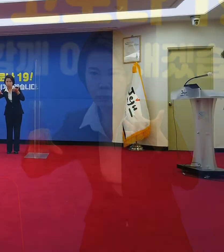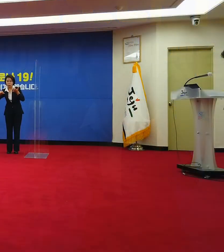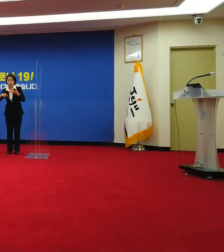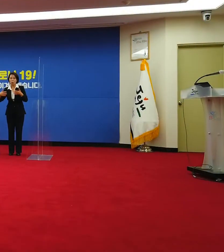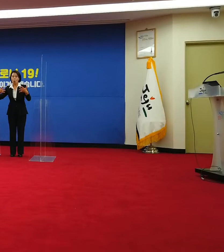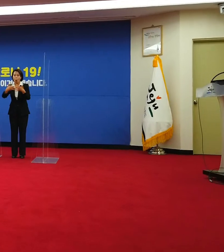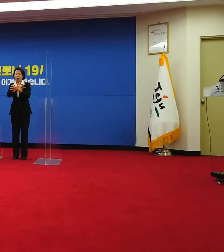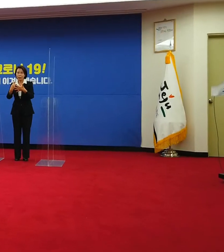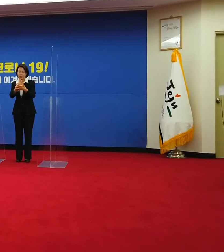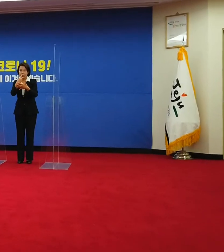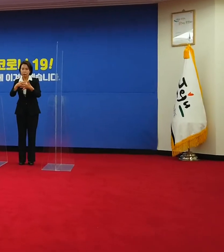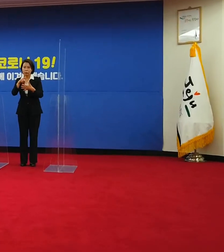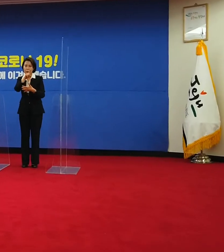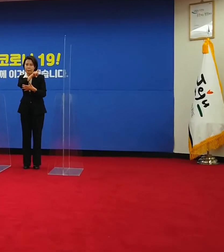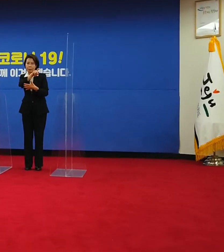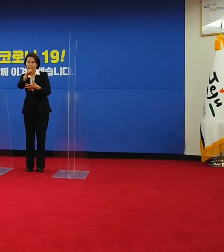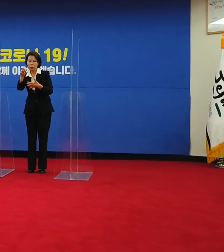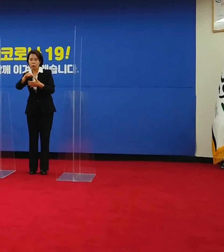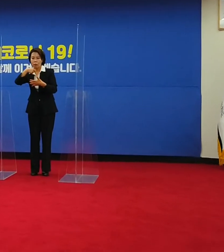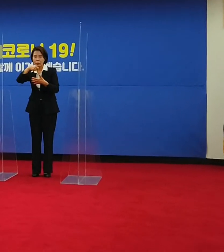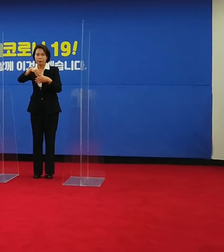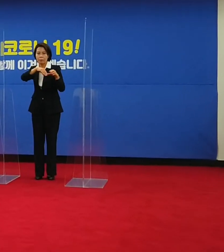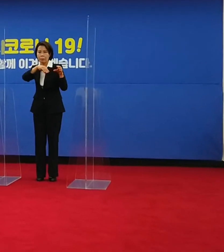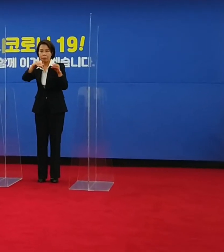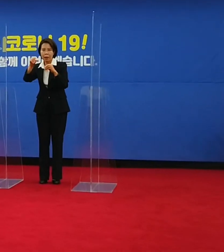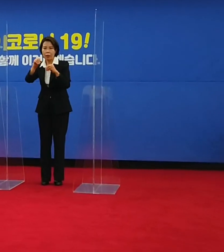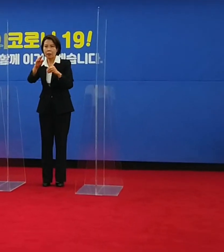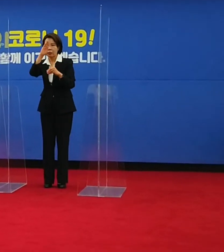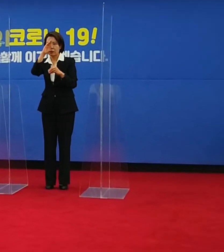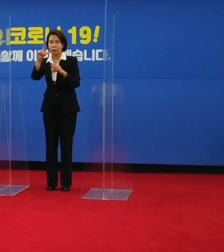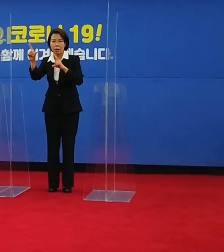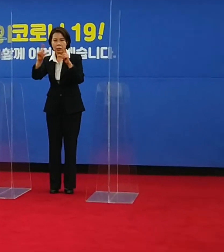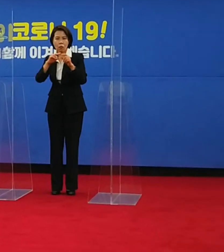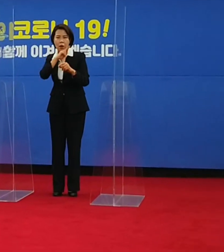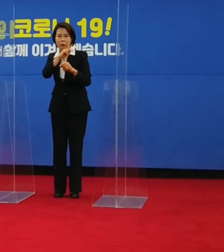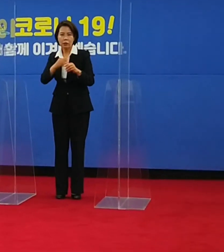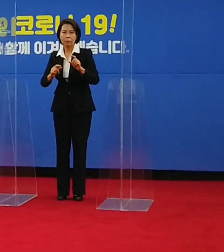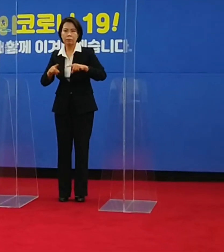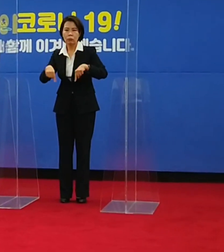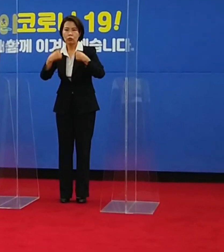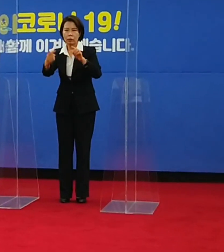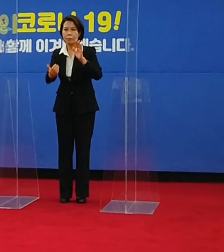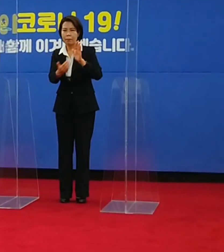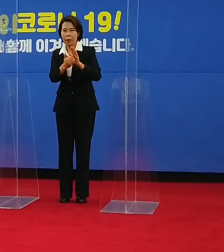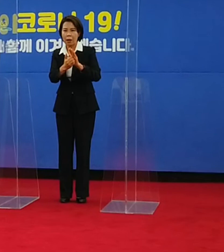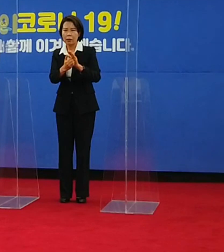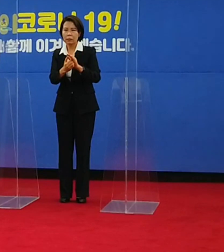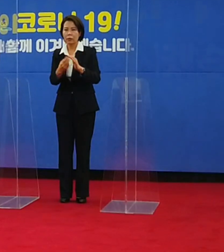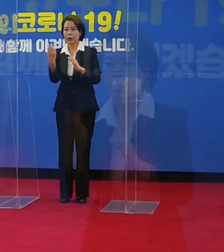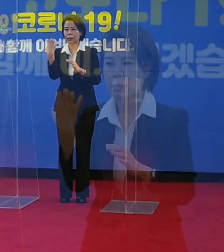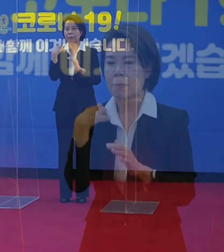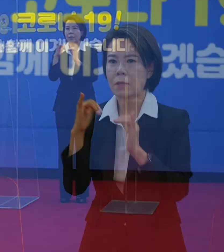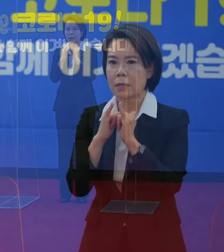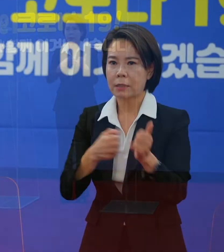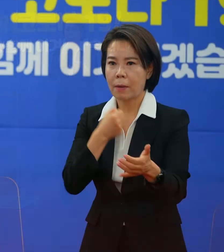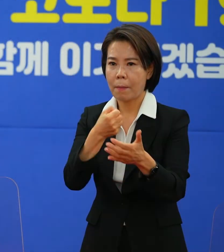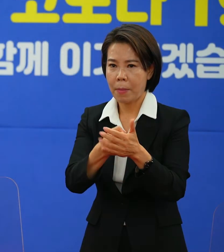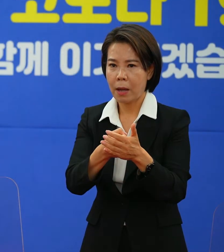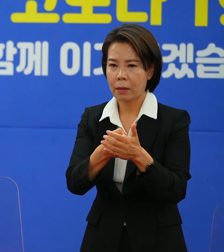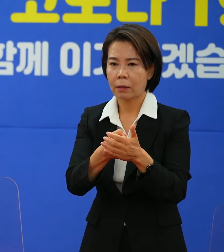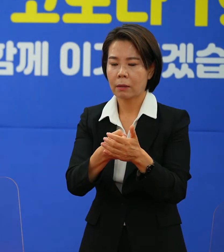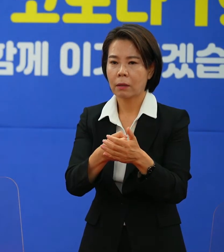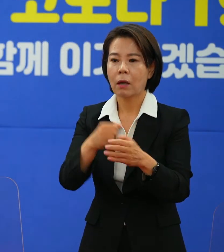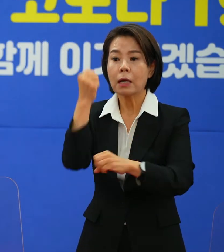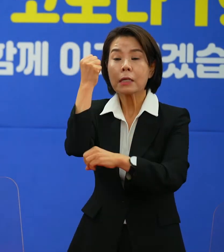소독, 음식 섭취 금지, 유증상자 출입 제한, 방역관리자 지정, 이용 가능 인원 개시 등